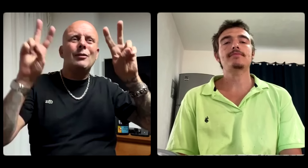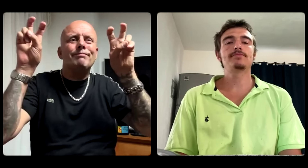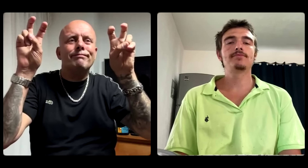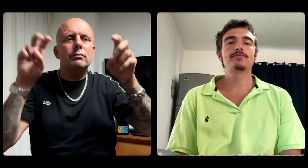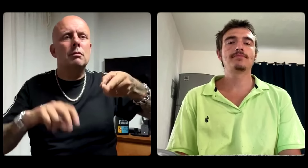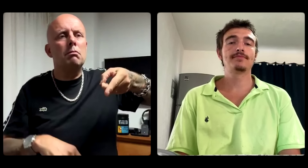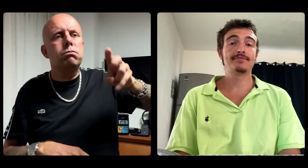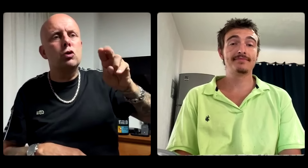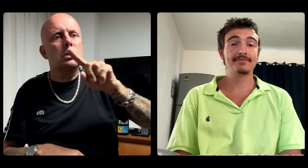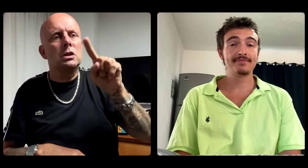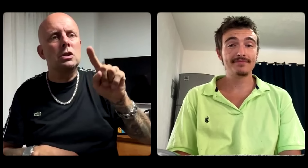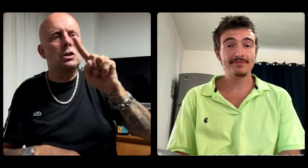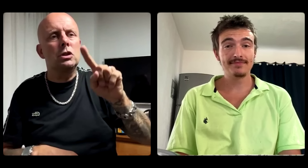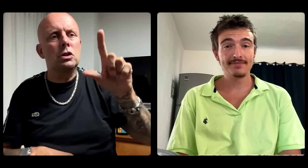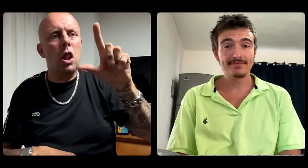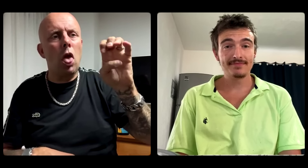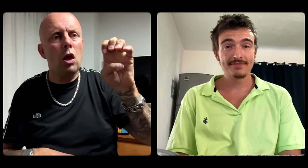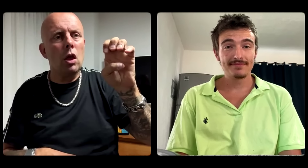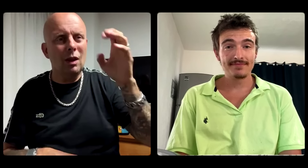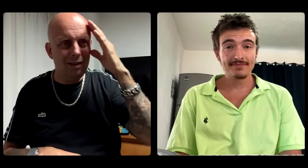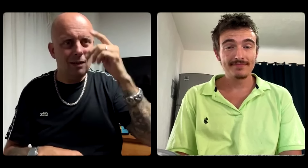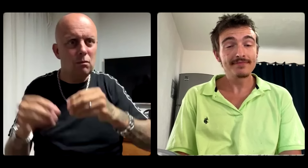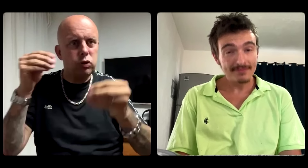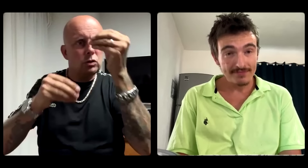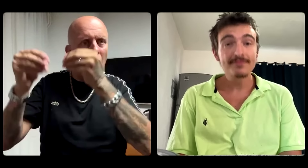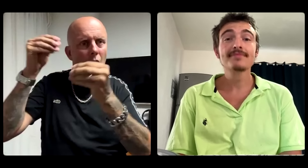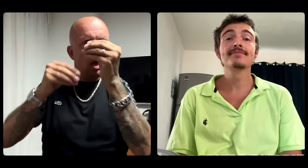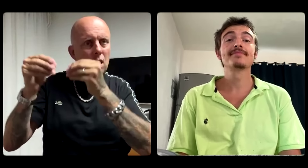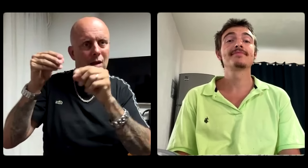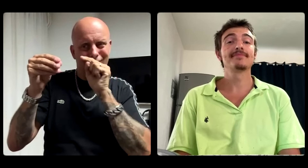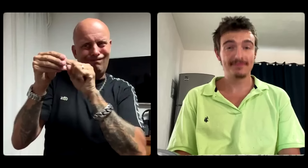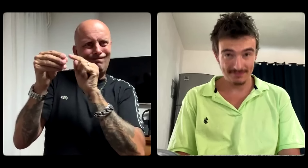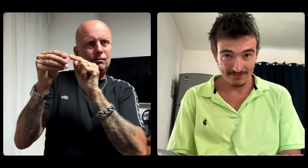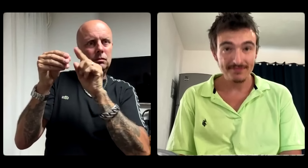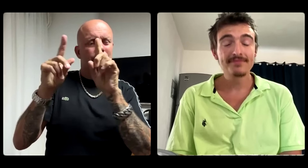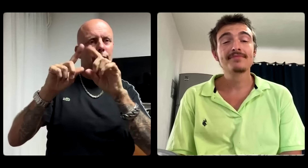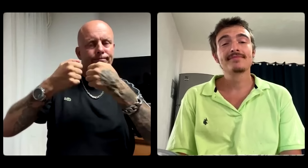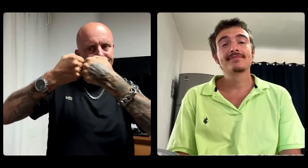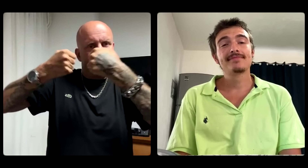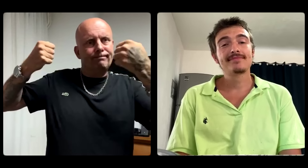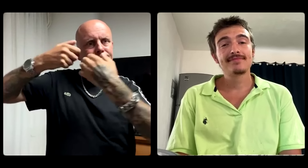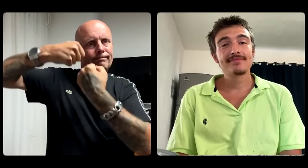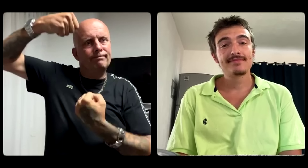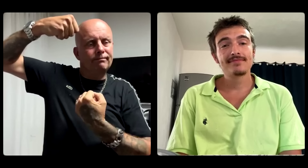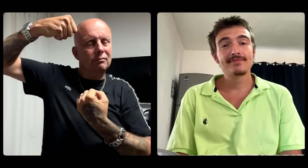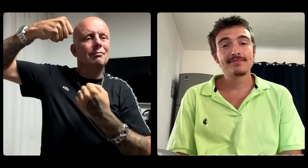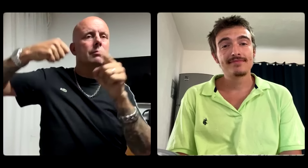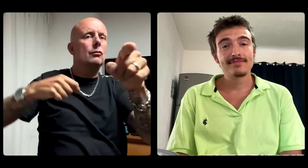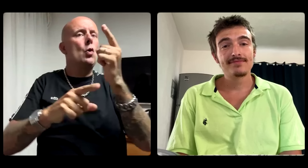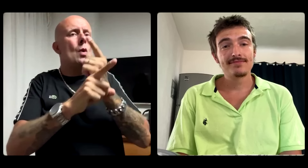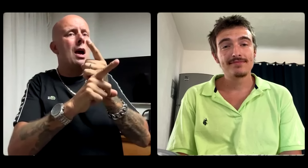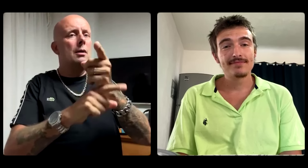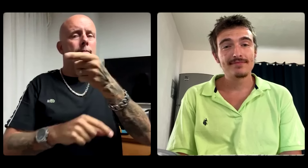toen. Ja, dat is niet. Je hebt echt een kleine speler, man.